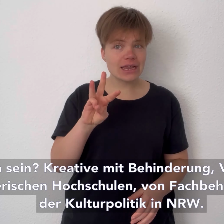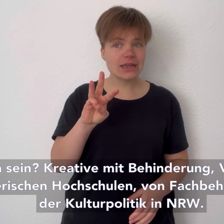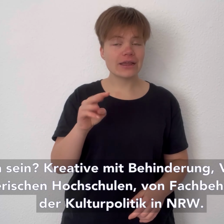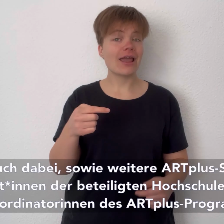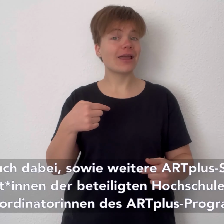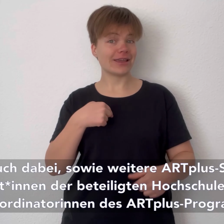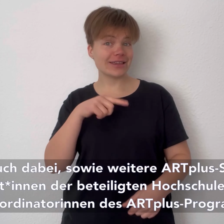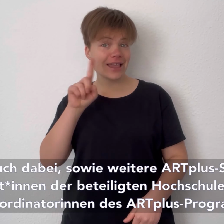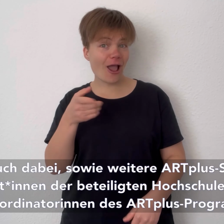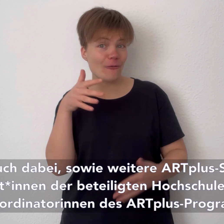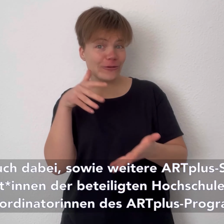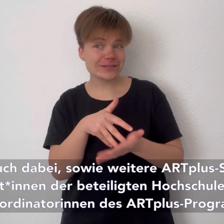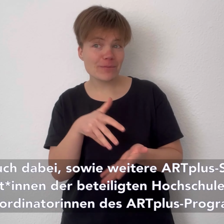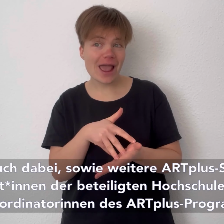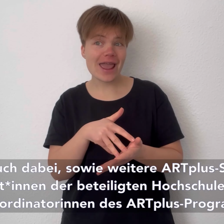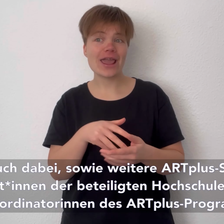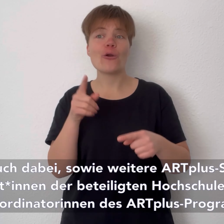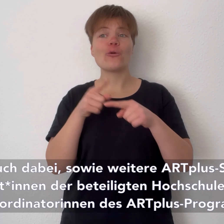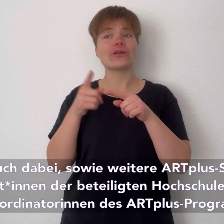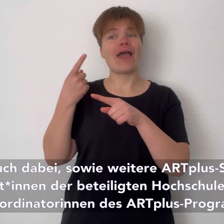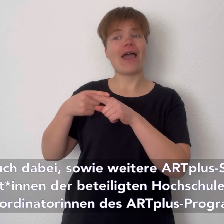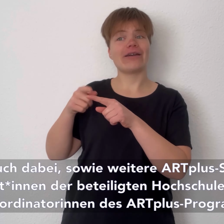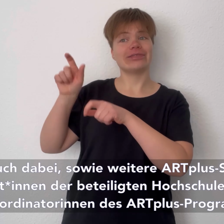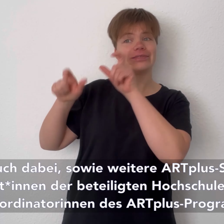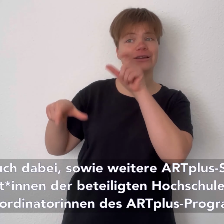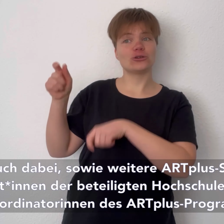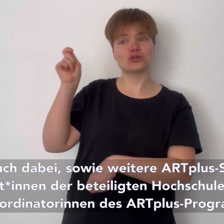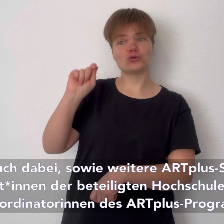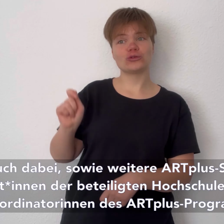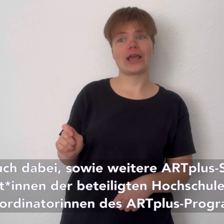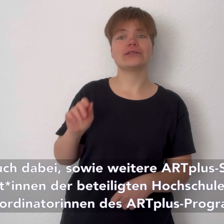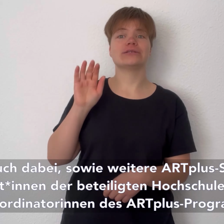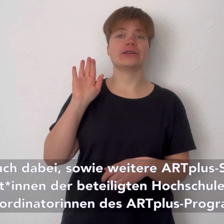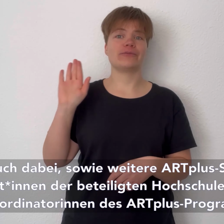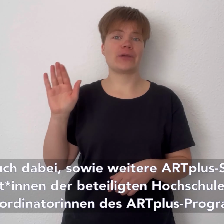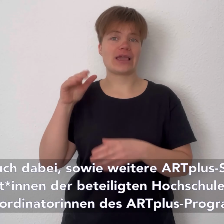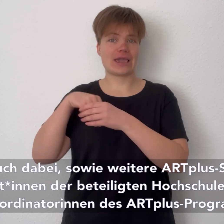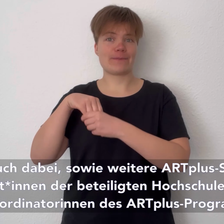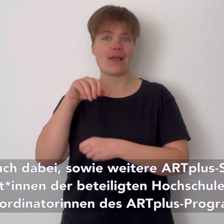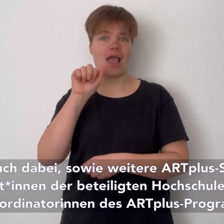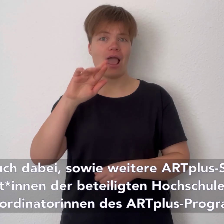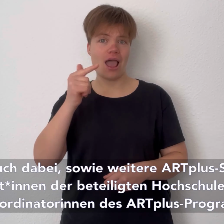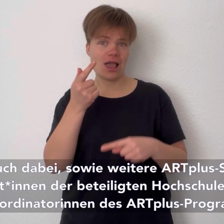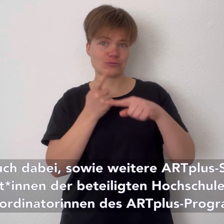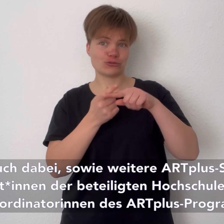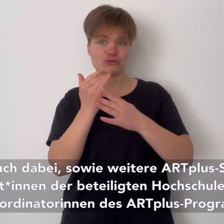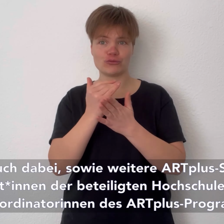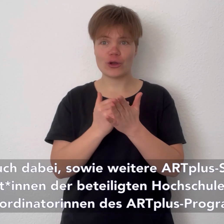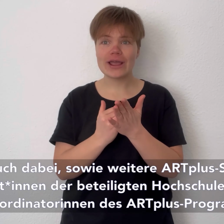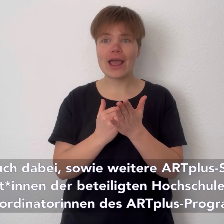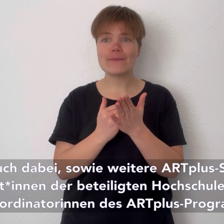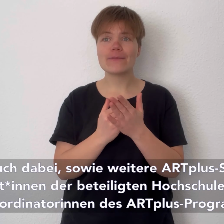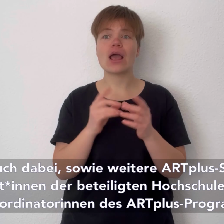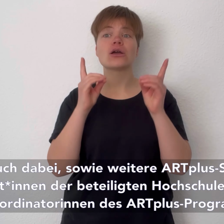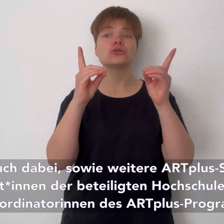Ich bin auch dabei, sowie weitere ArtPlus Studierende, DozentInnen der beteiligten Hochschulen und die